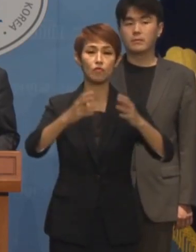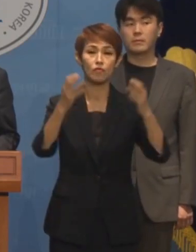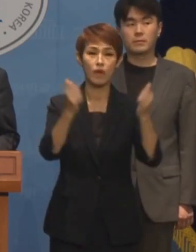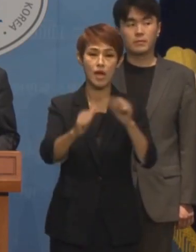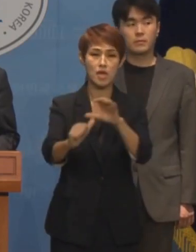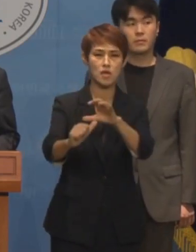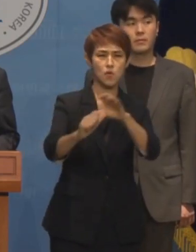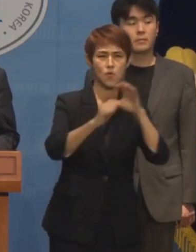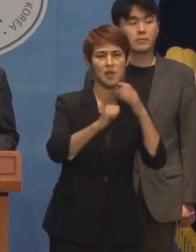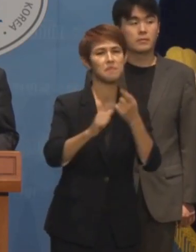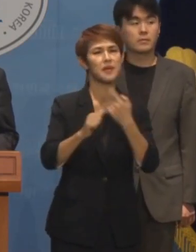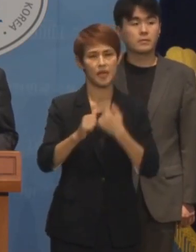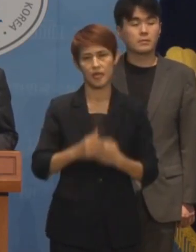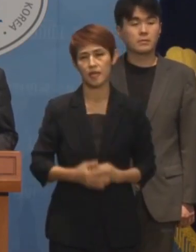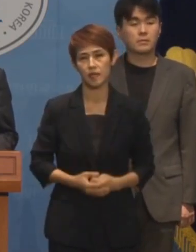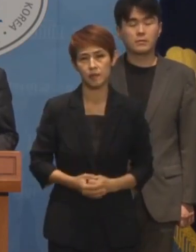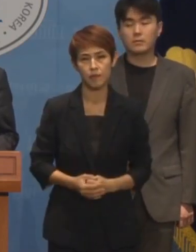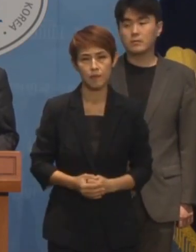동원해 왔습니다.